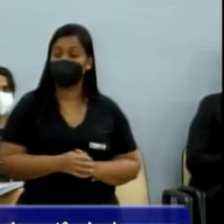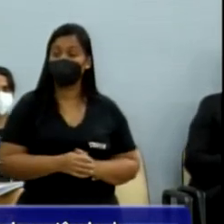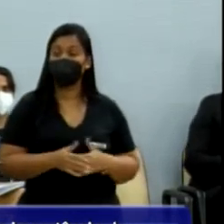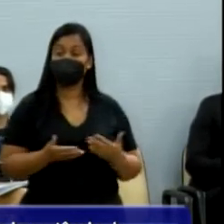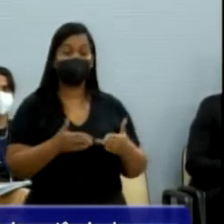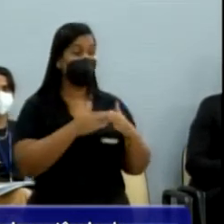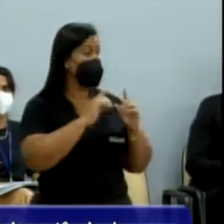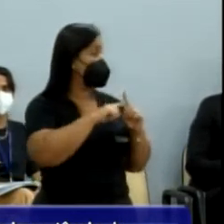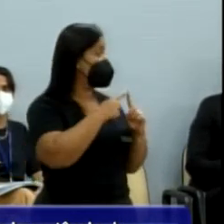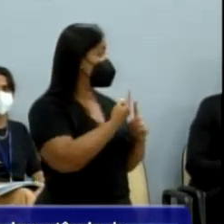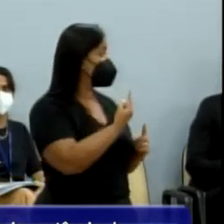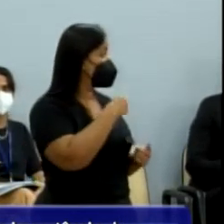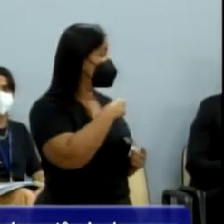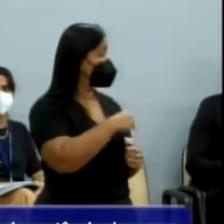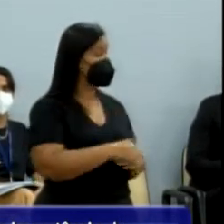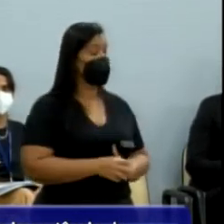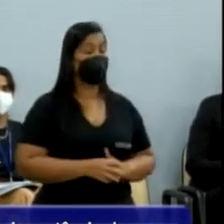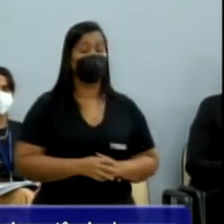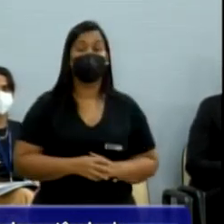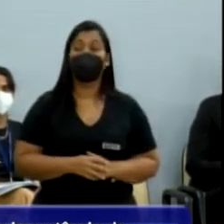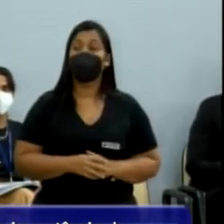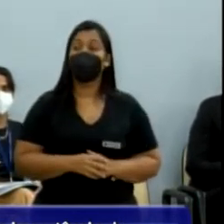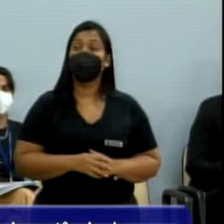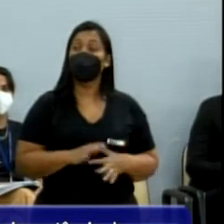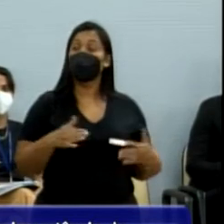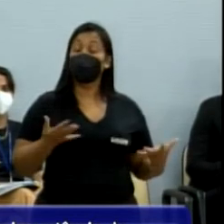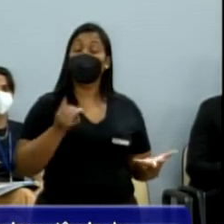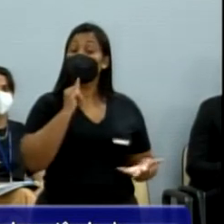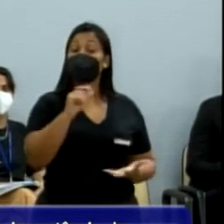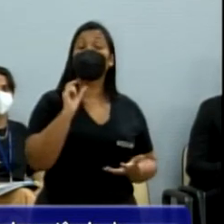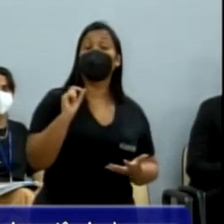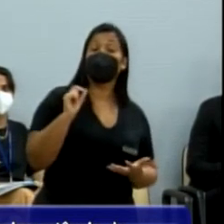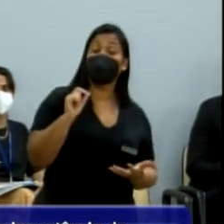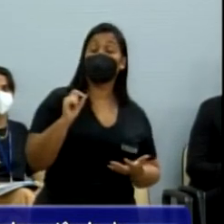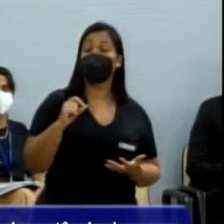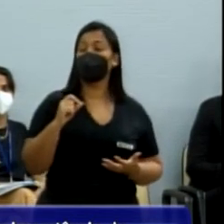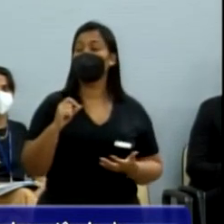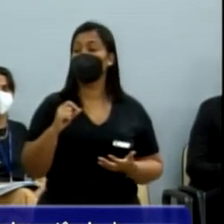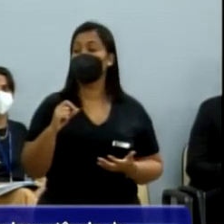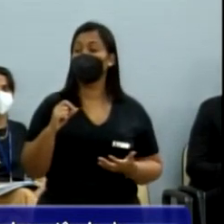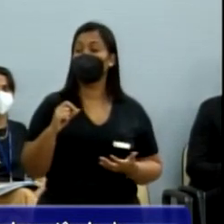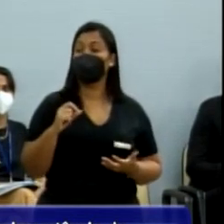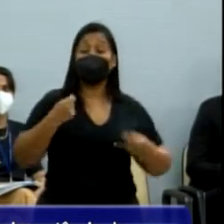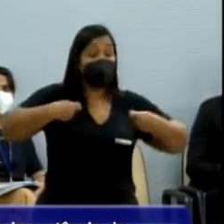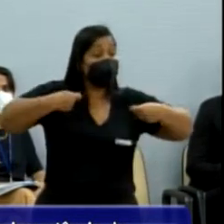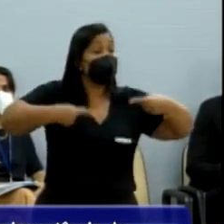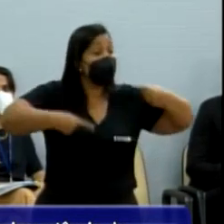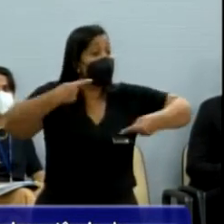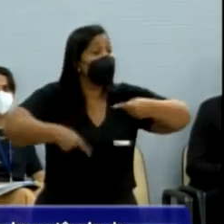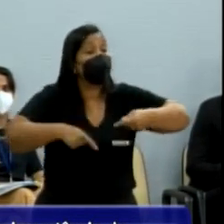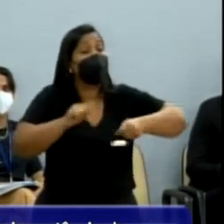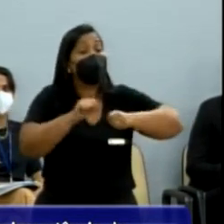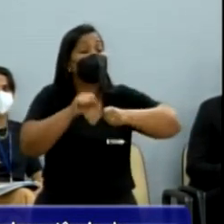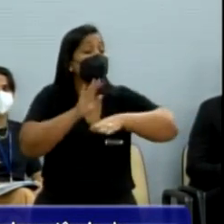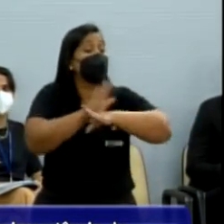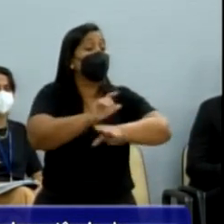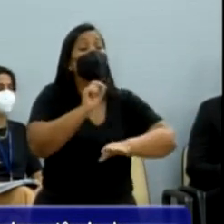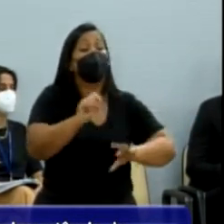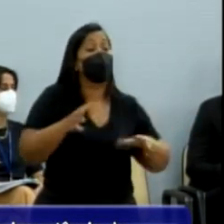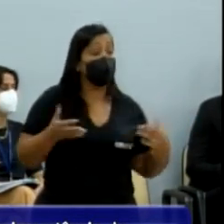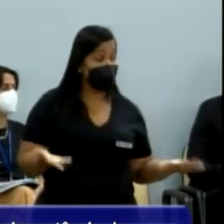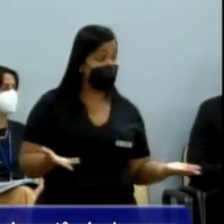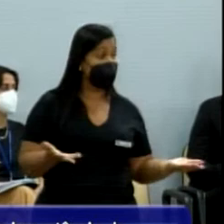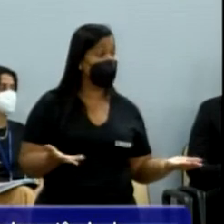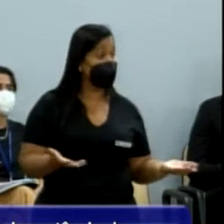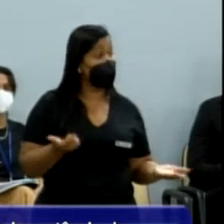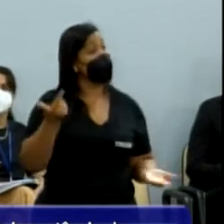pedir mais um minuto para o presidente, só para dizer o seguinte: nós temos que, é um outro grande debate que nós temos que fazer. É um